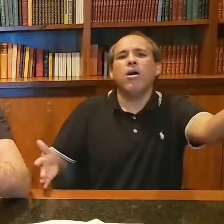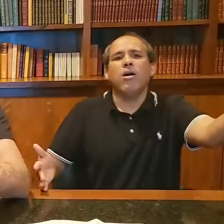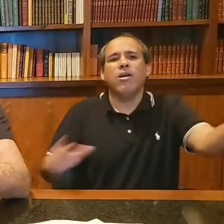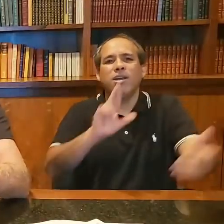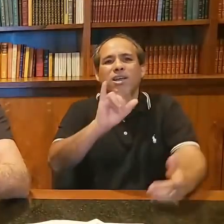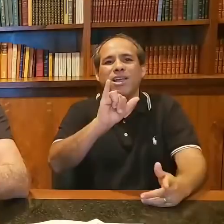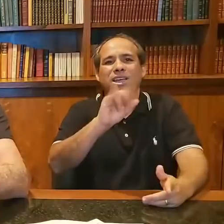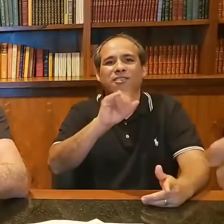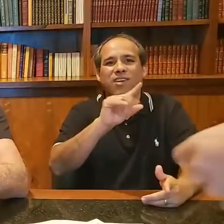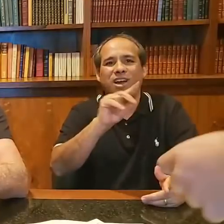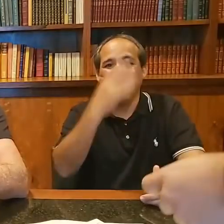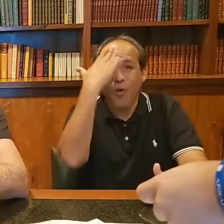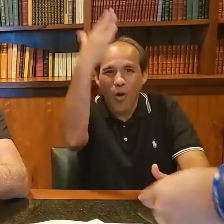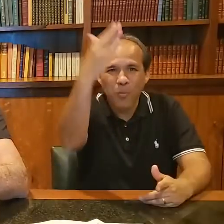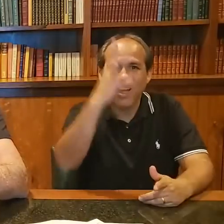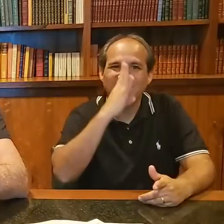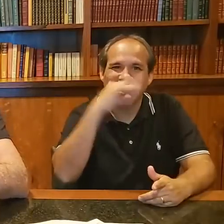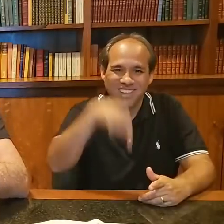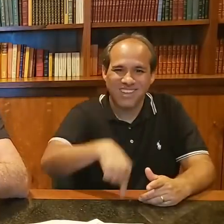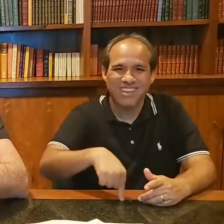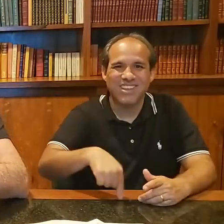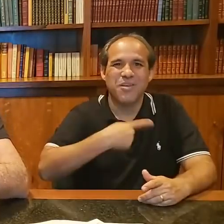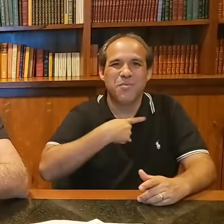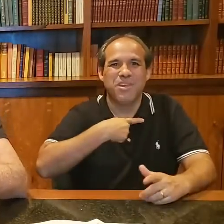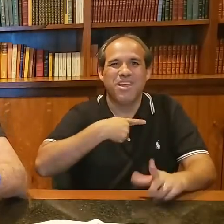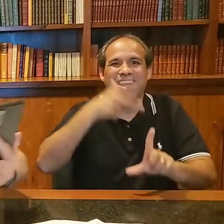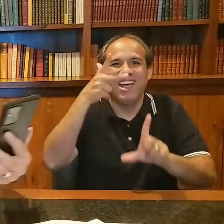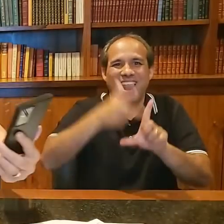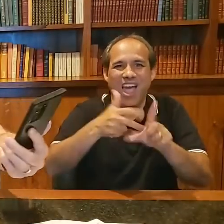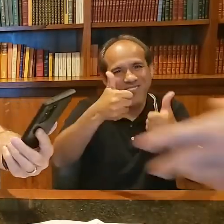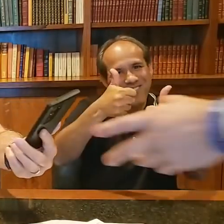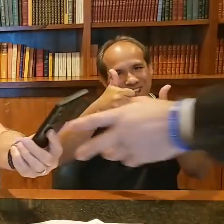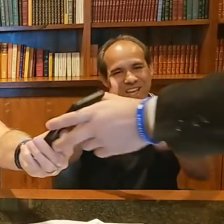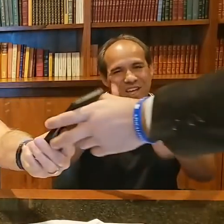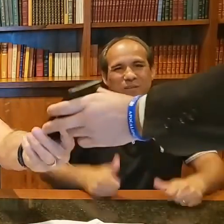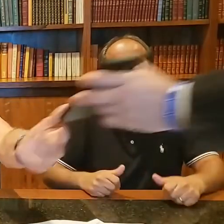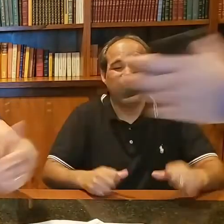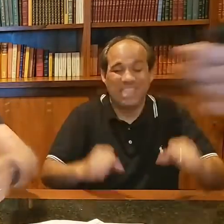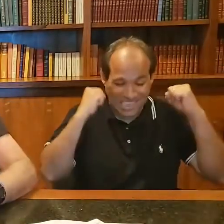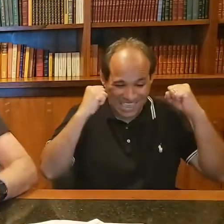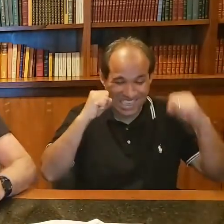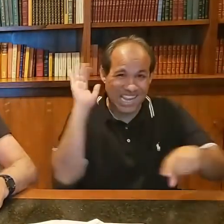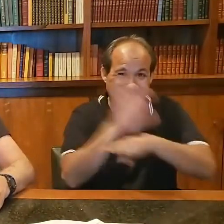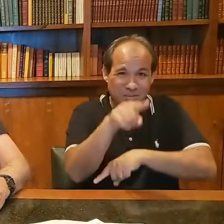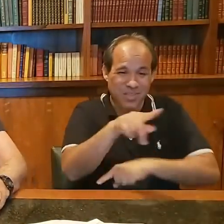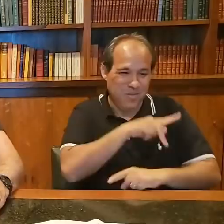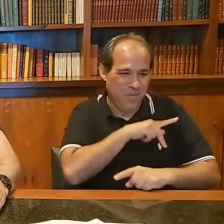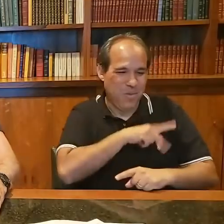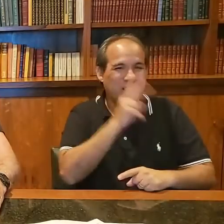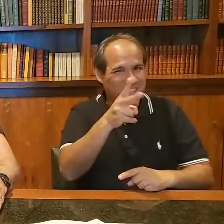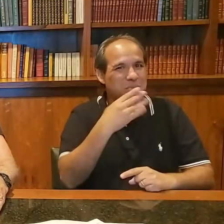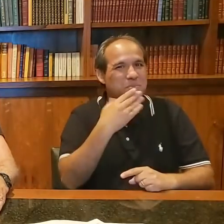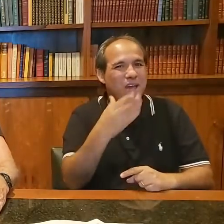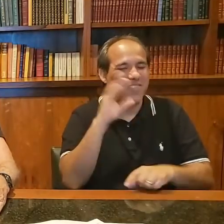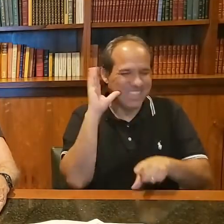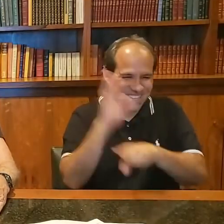Rivaldo, pô, obrigado, é Rivaldo. Tá assistindo minha live aqui? Valeu, vibrei muito contigo no Palmeiras, pô, sempre torci por